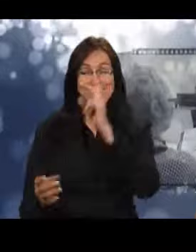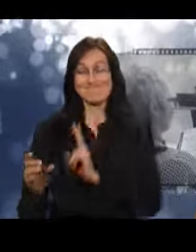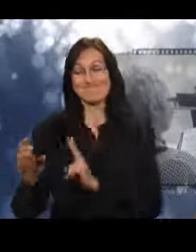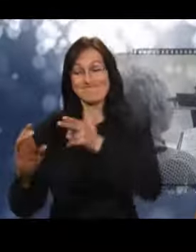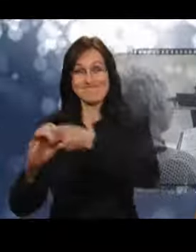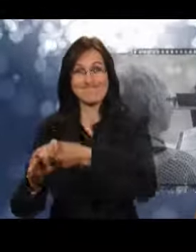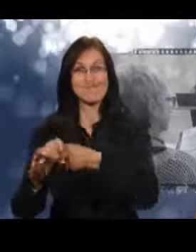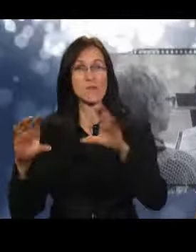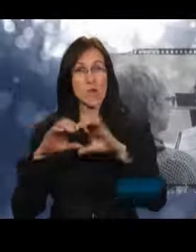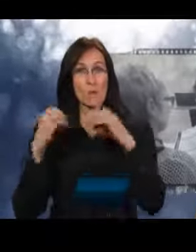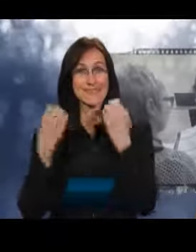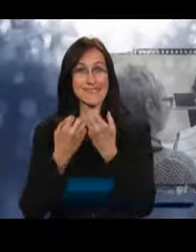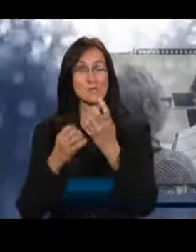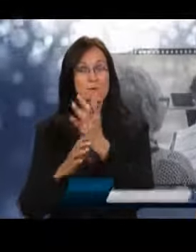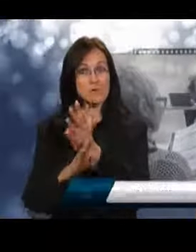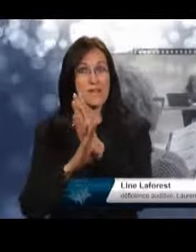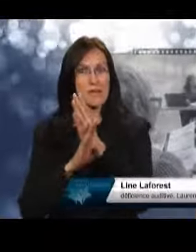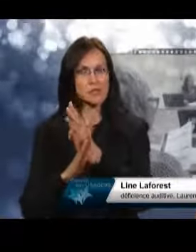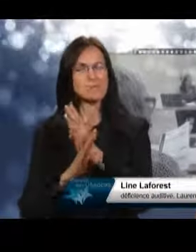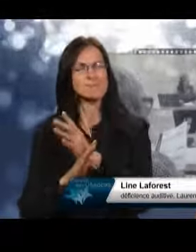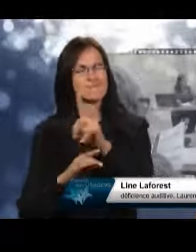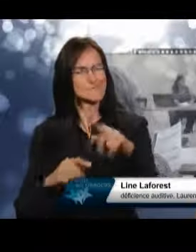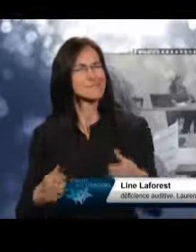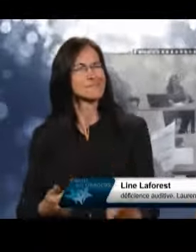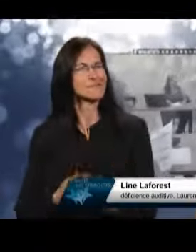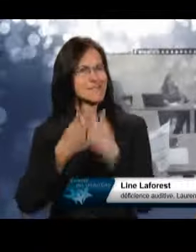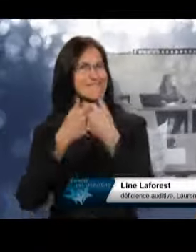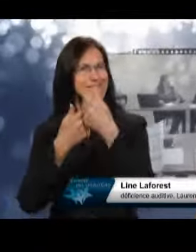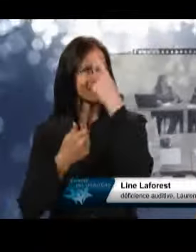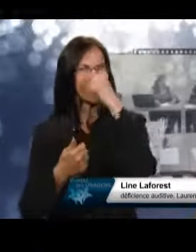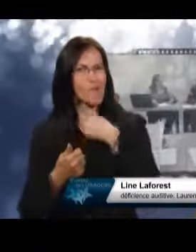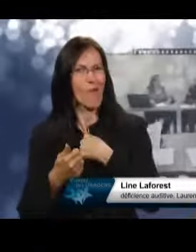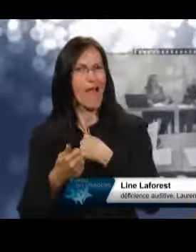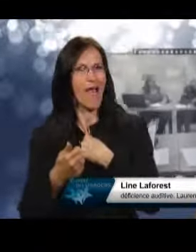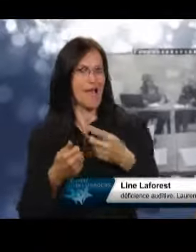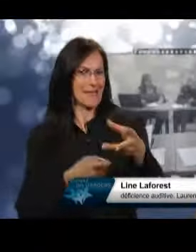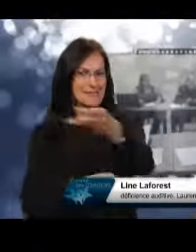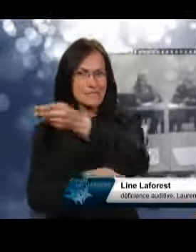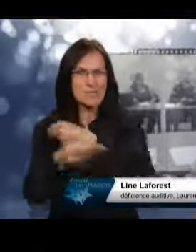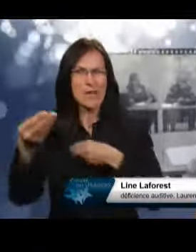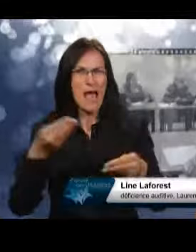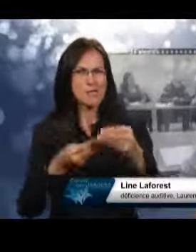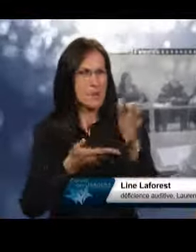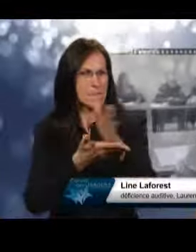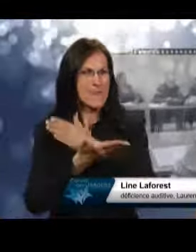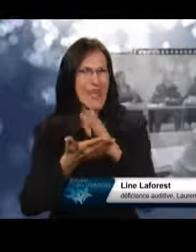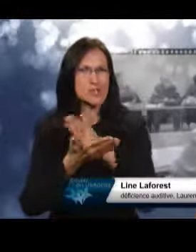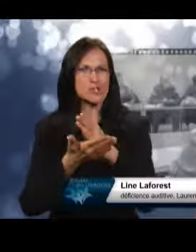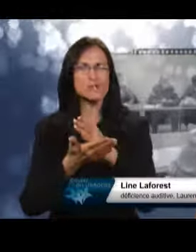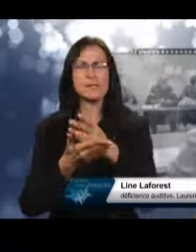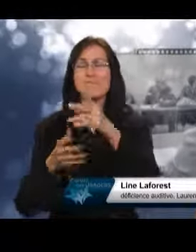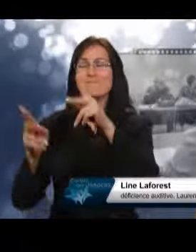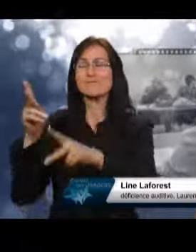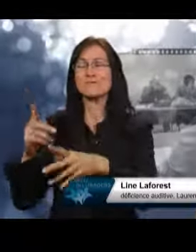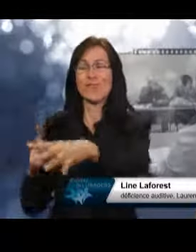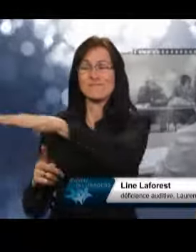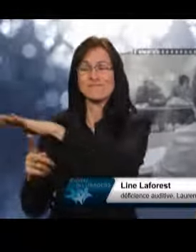Mon expérience au sein du comité des usagers, c'est un défi pour moi d'échanger, de partager pour